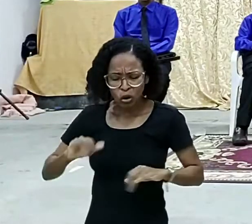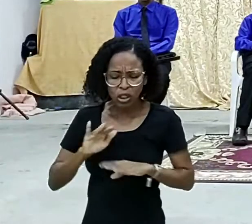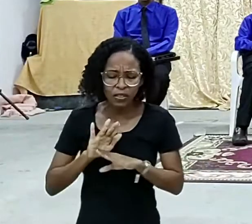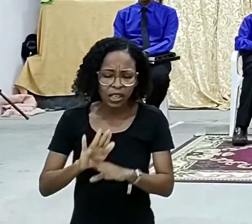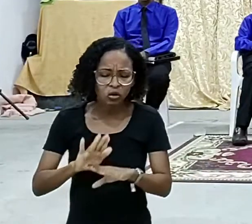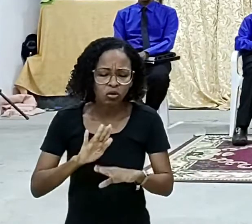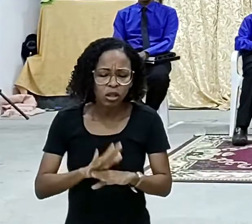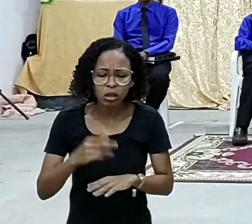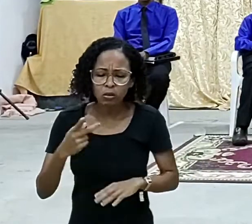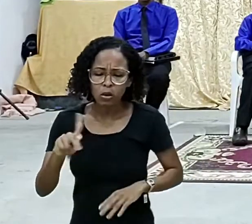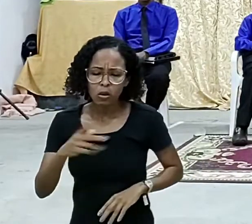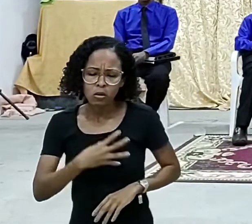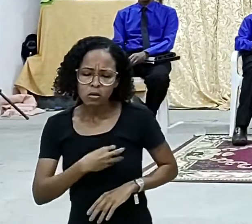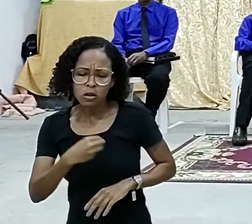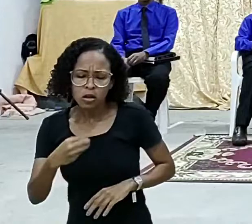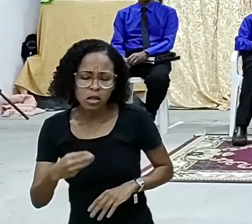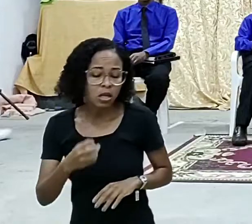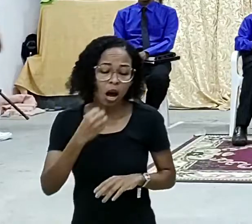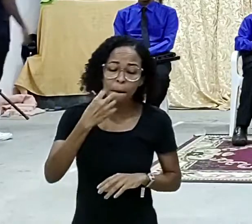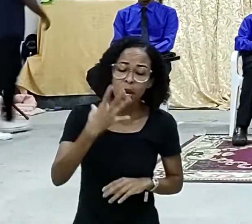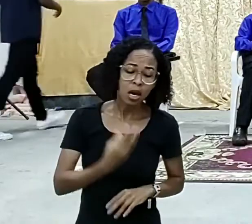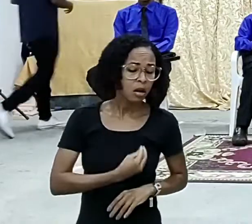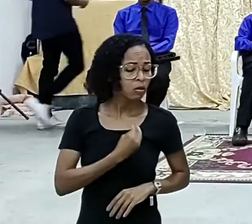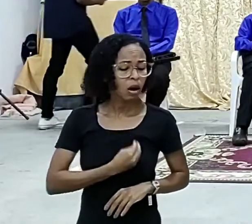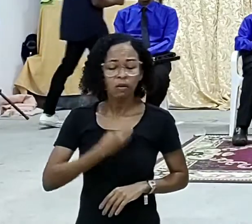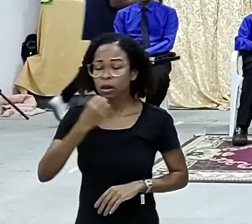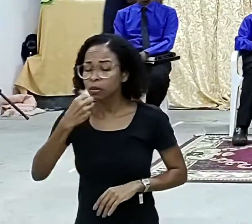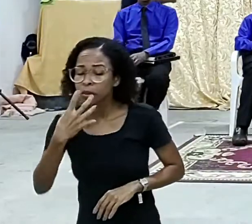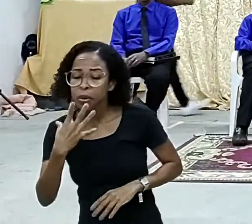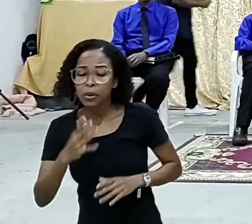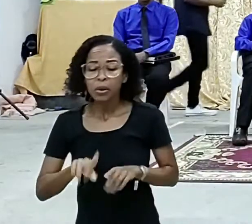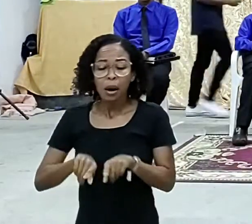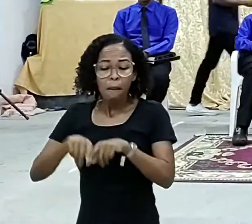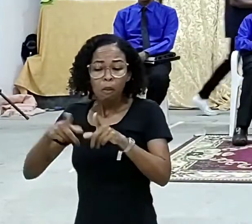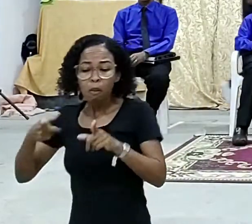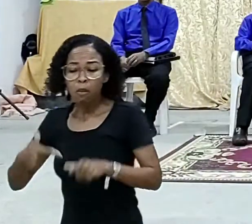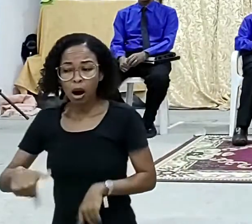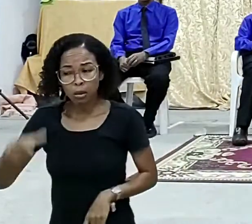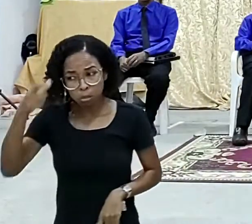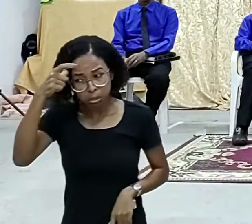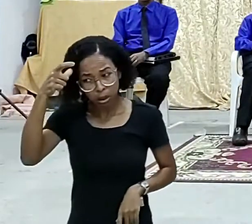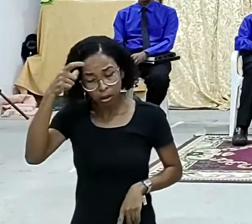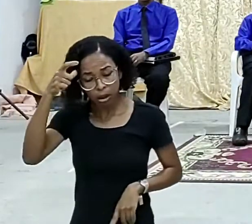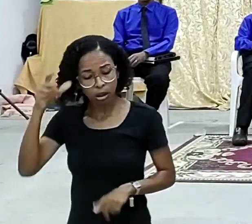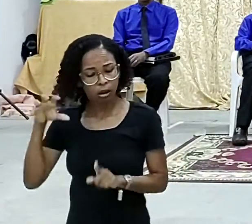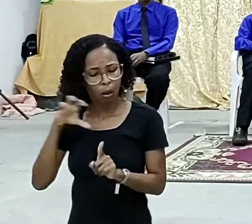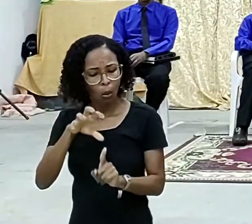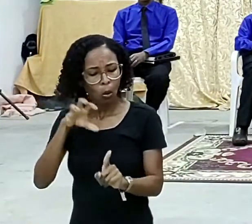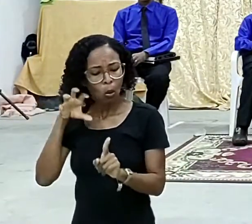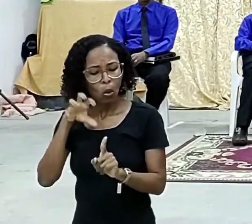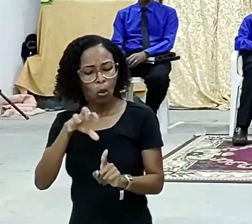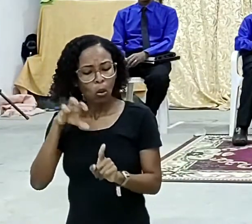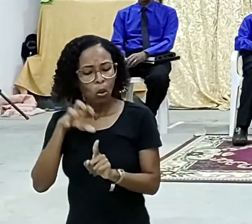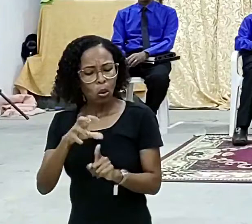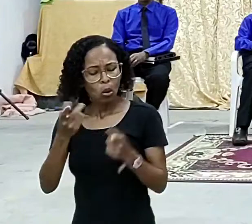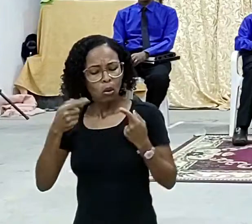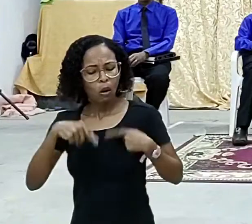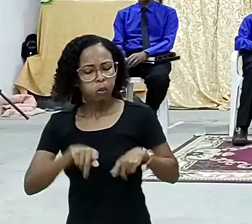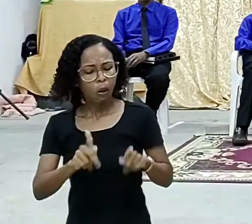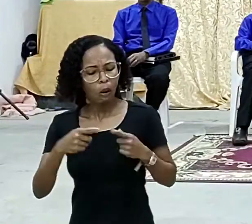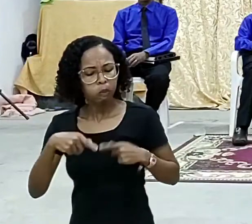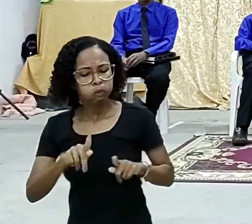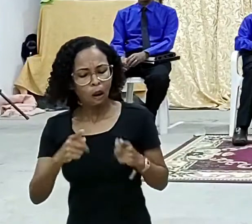vidas, que ele foi de contra Deus e provou, tentou